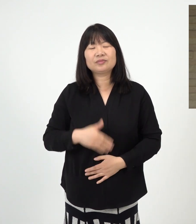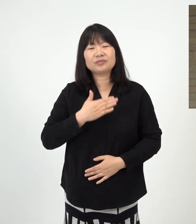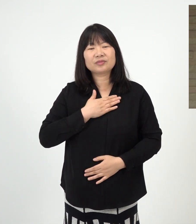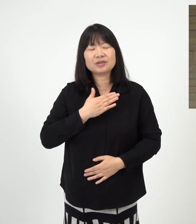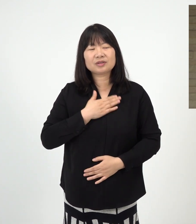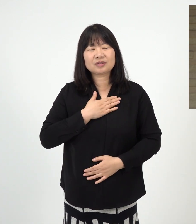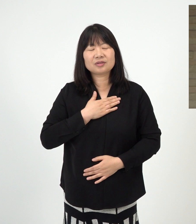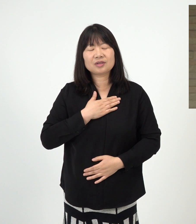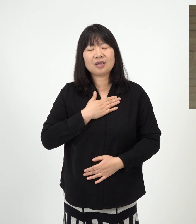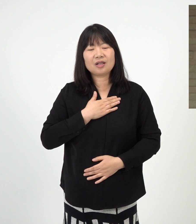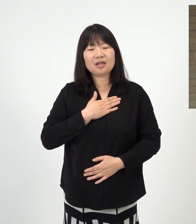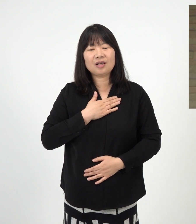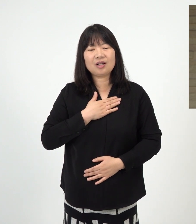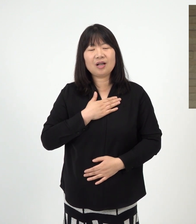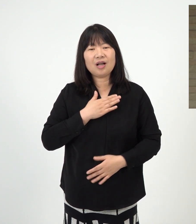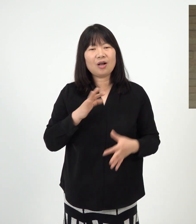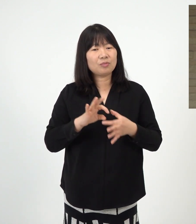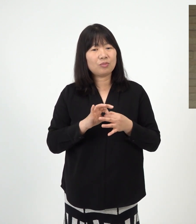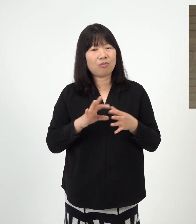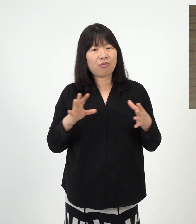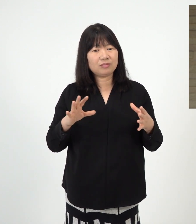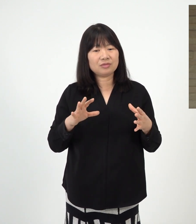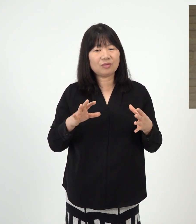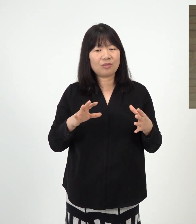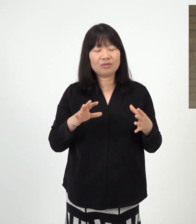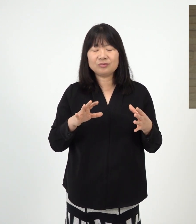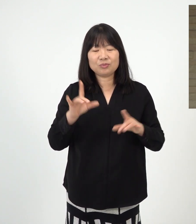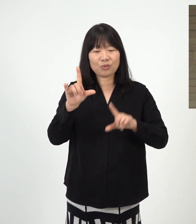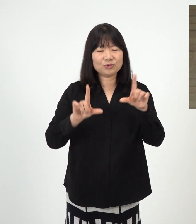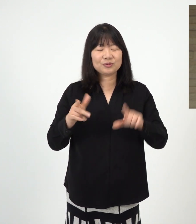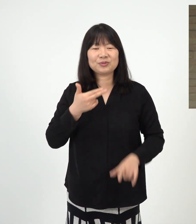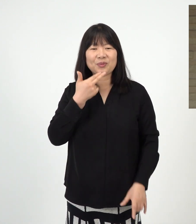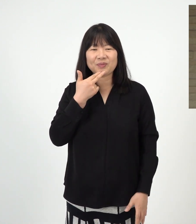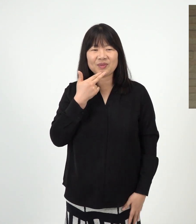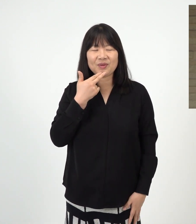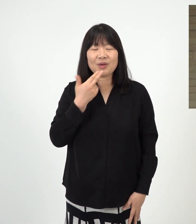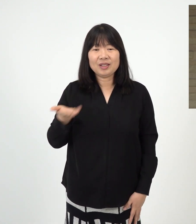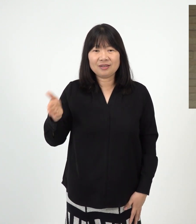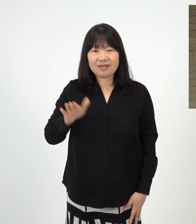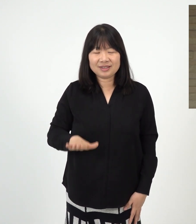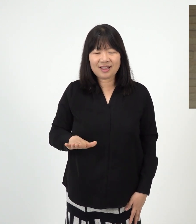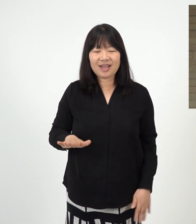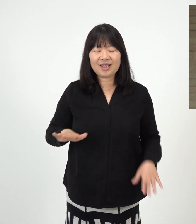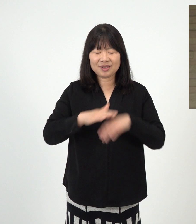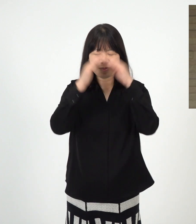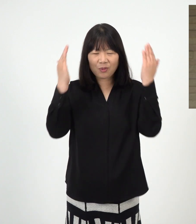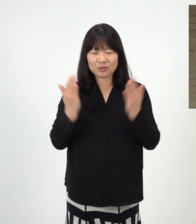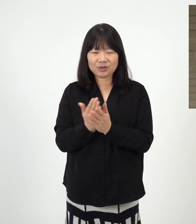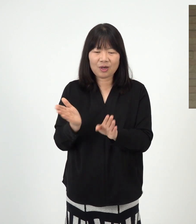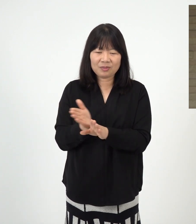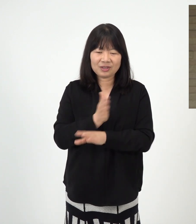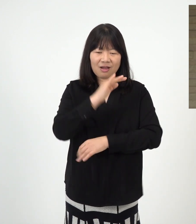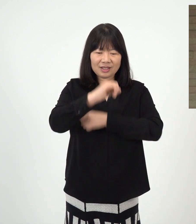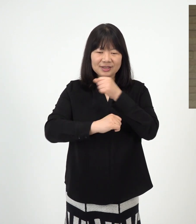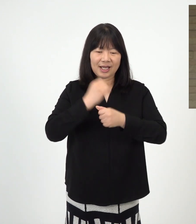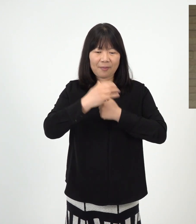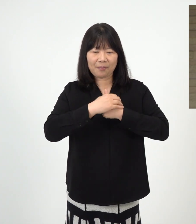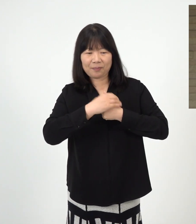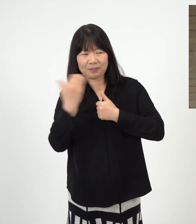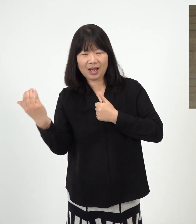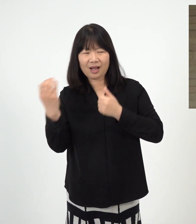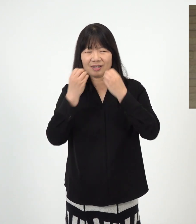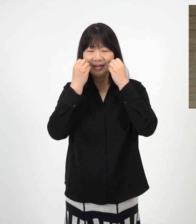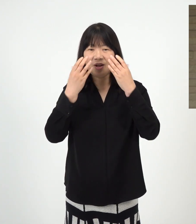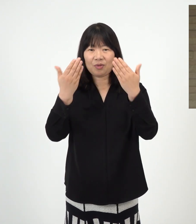나와 무관했던 삶의 현장은 없었어요. 그런데 이 모든 것들로부터 자유케 하시고